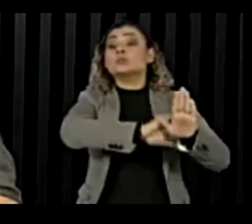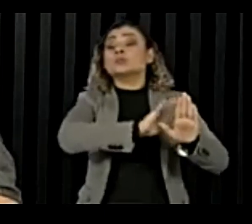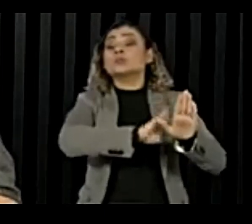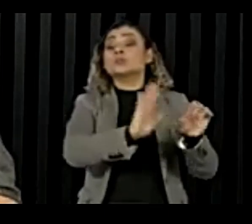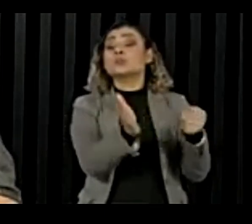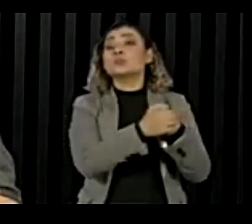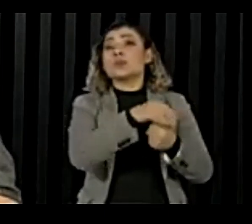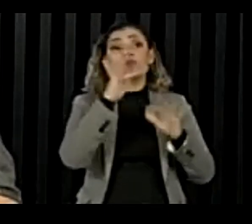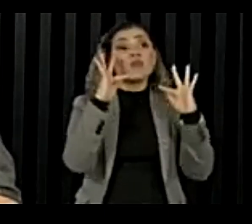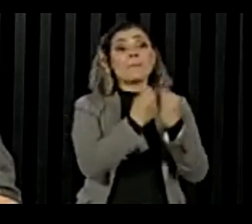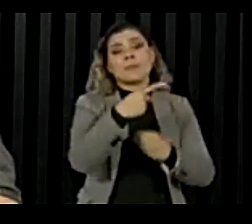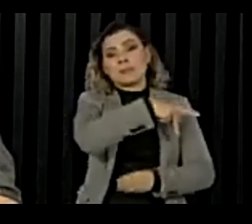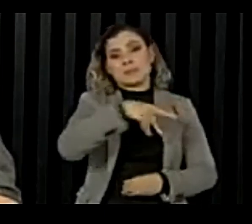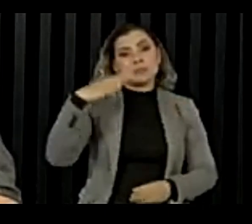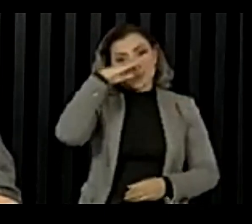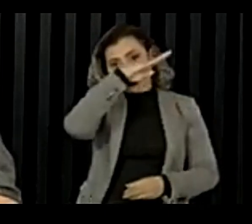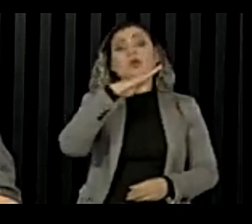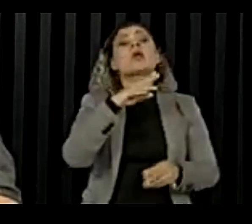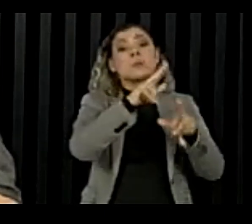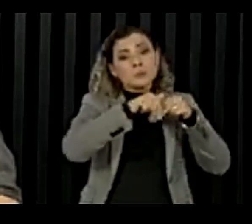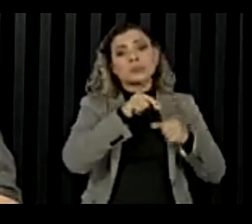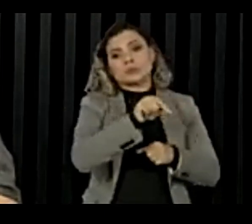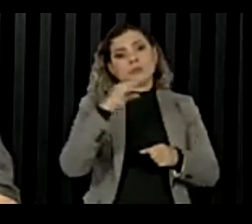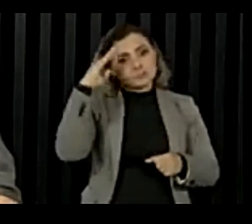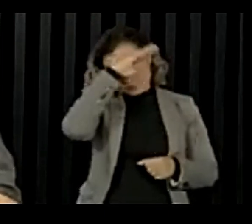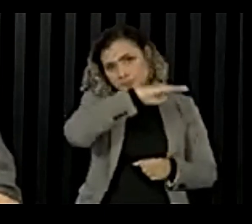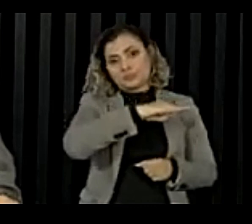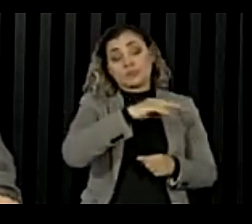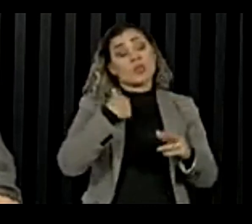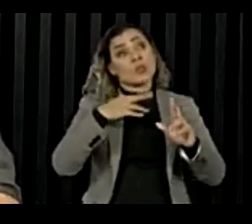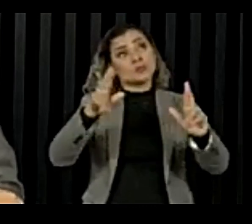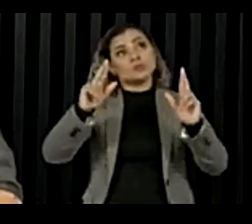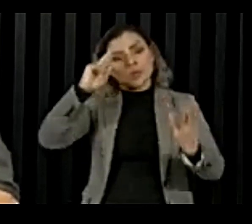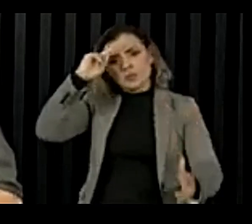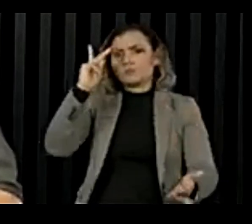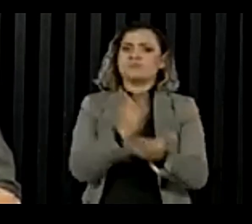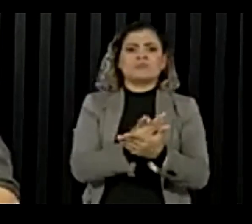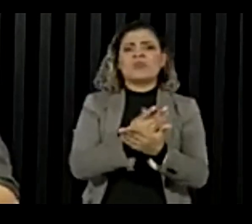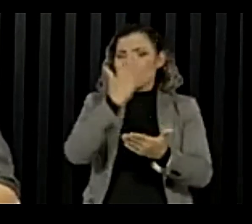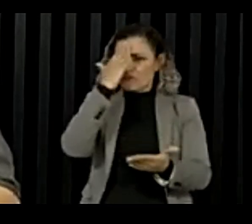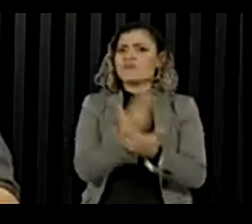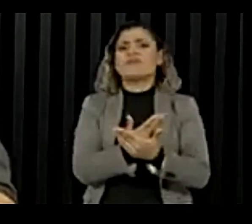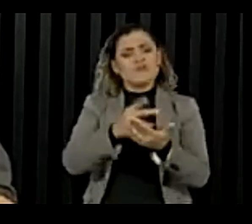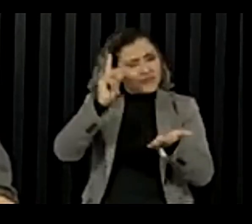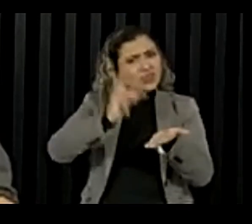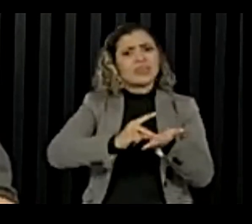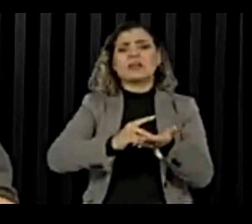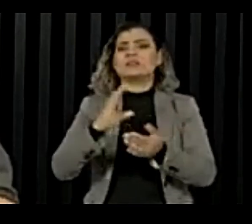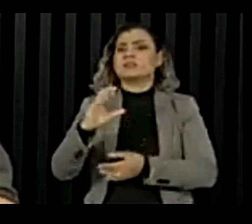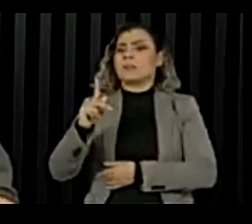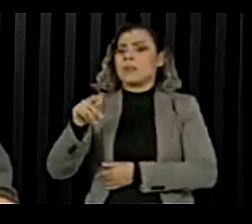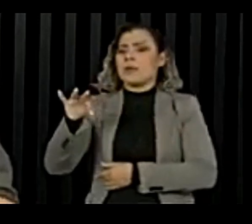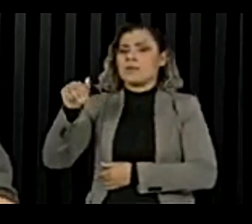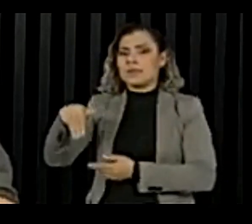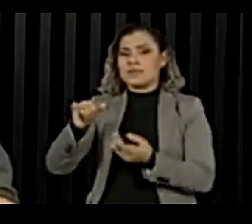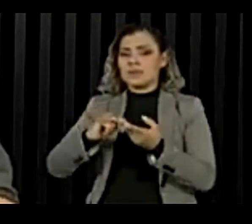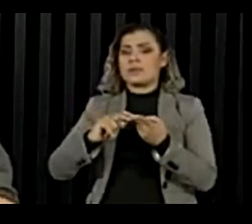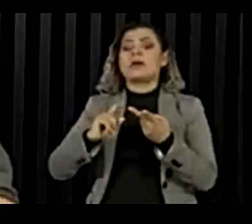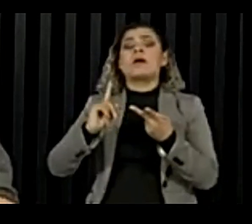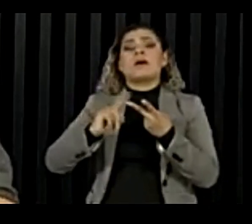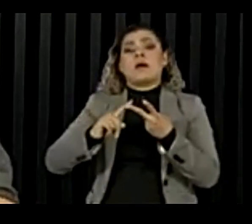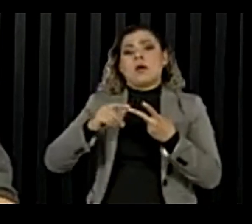da família Bolsonaro nesse momento. E eu espero do fundo do meu coração que tanto a Polícia Federal quanto a CPMI consiga trazer resultados,